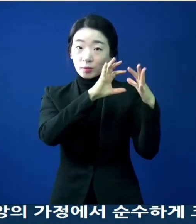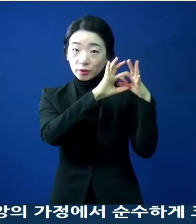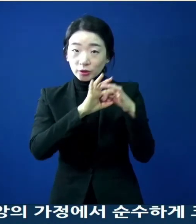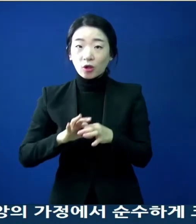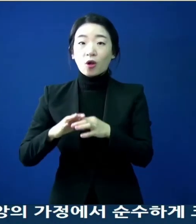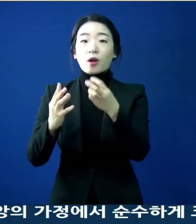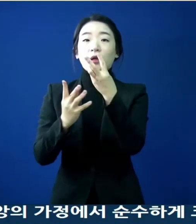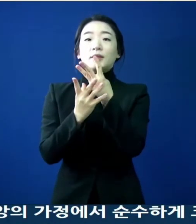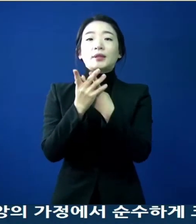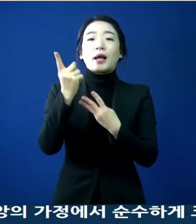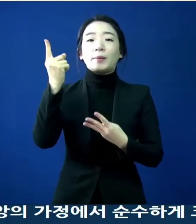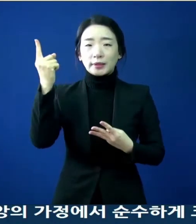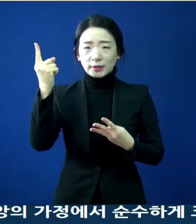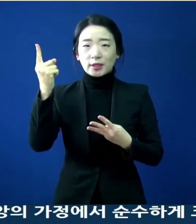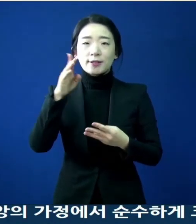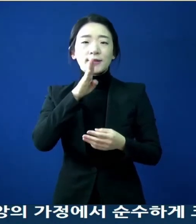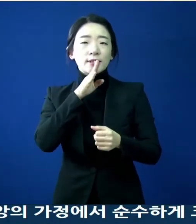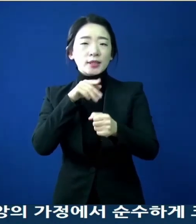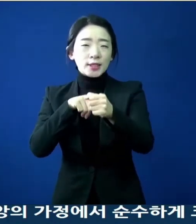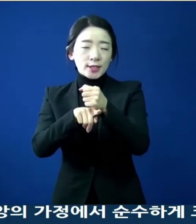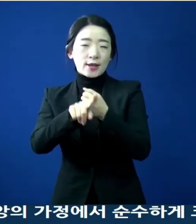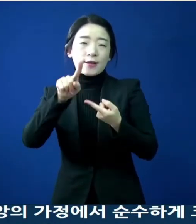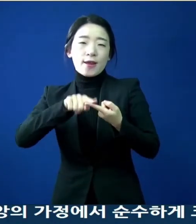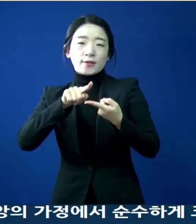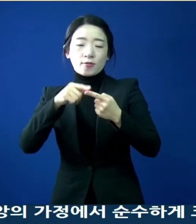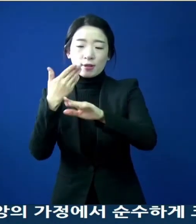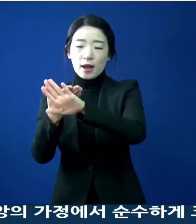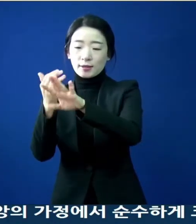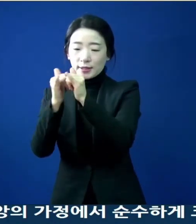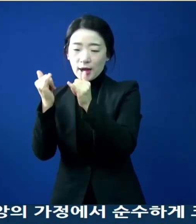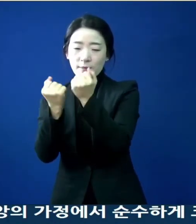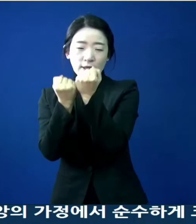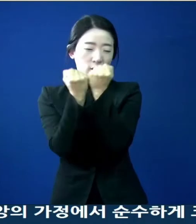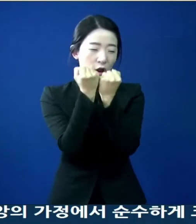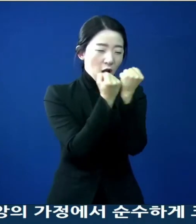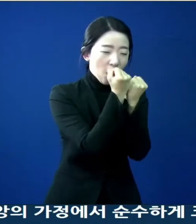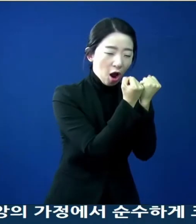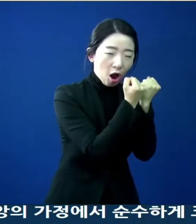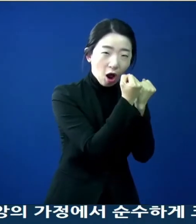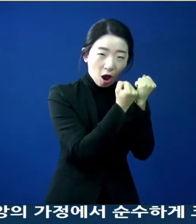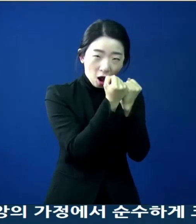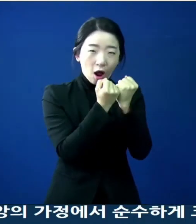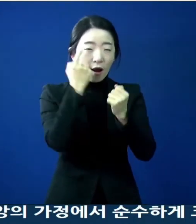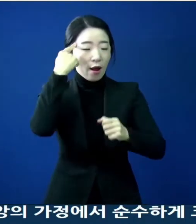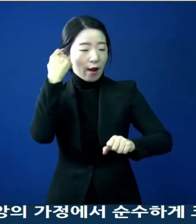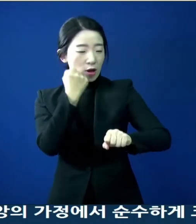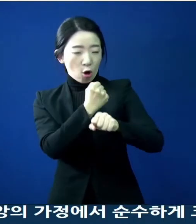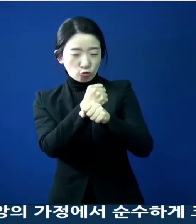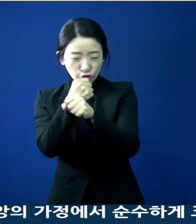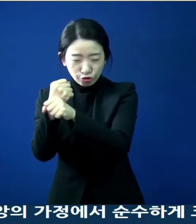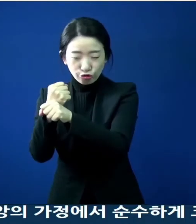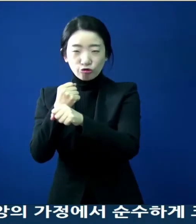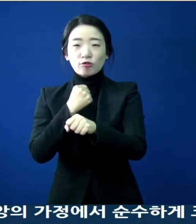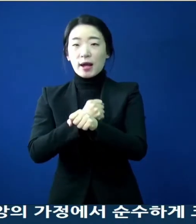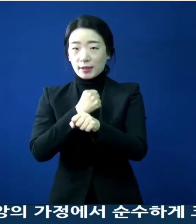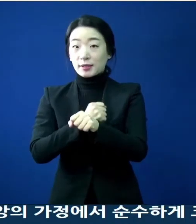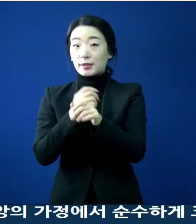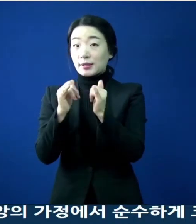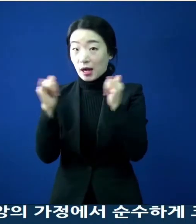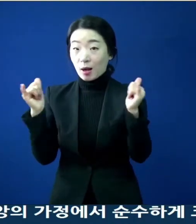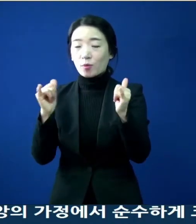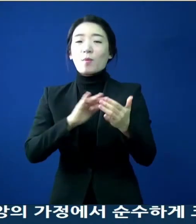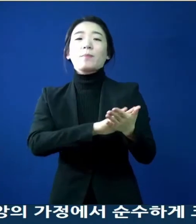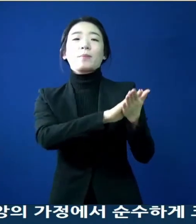삼위일체의 진리를 다른 사람들에게 설명할 수 있도록 계속 연구하는 그런 소명을 받고 연구하는 그